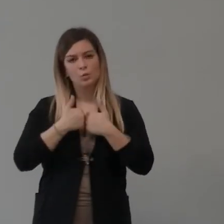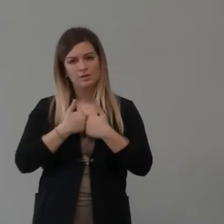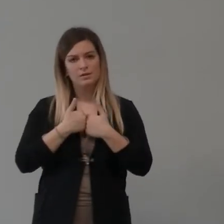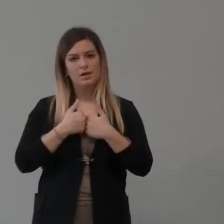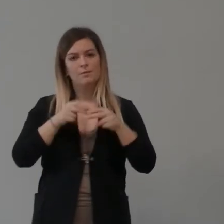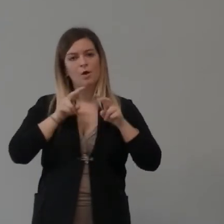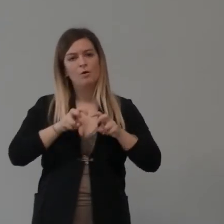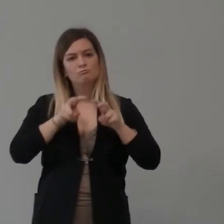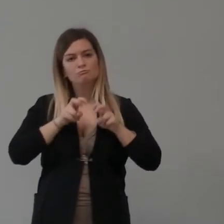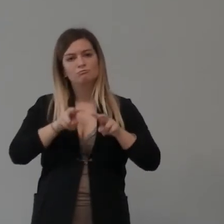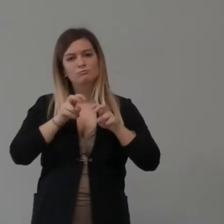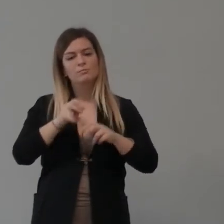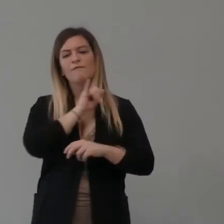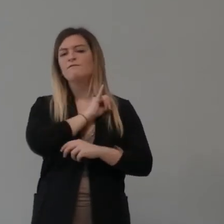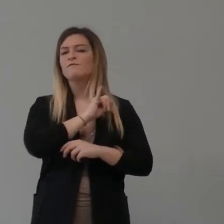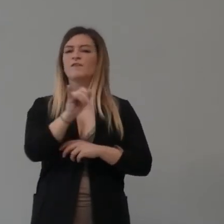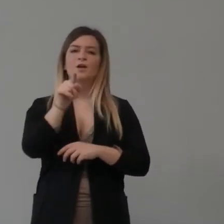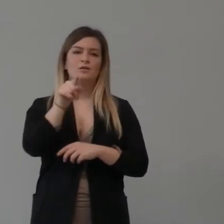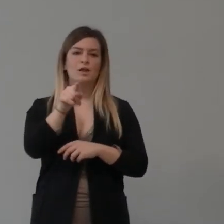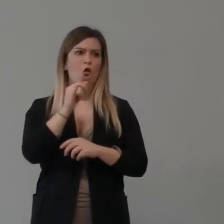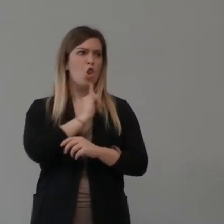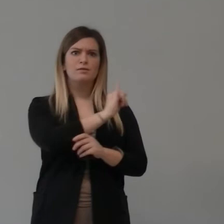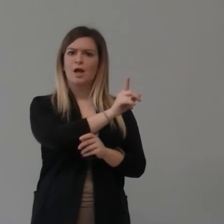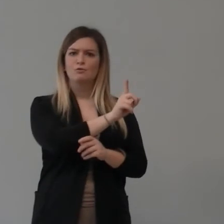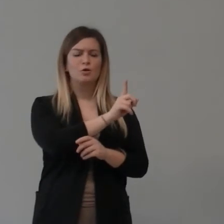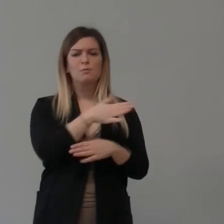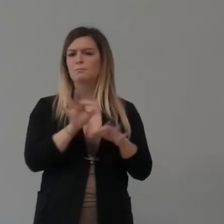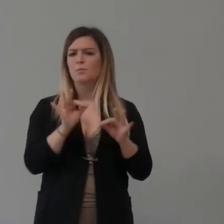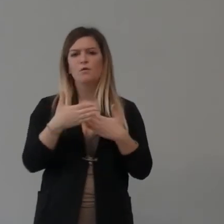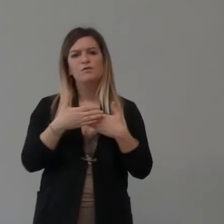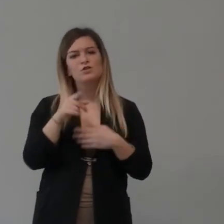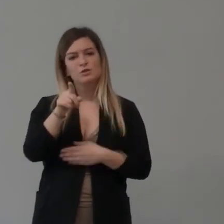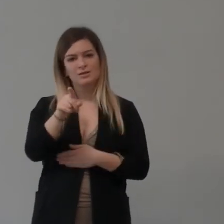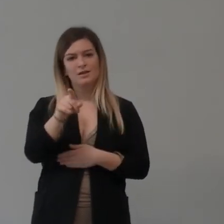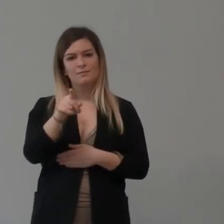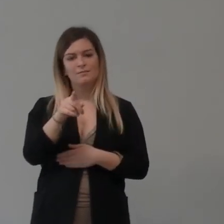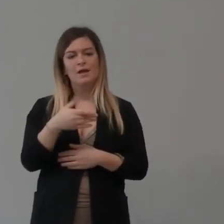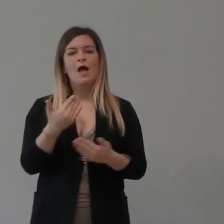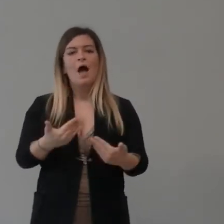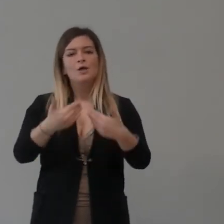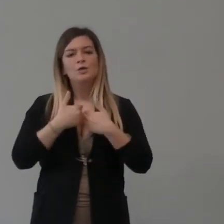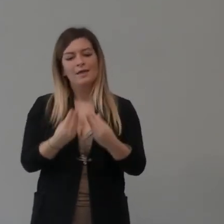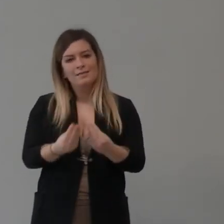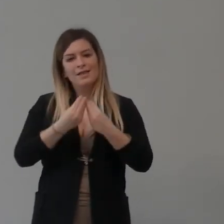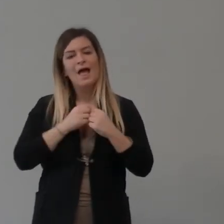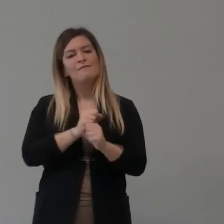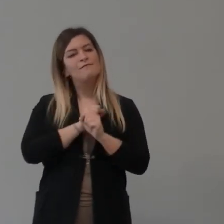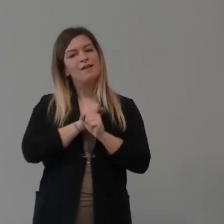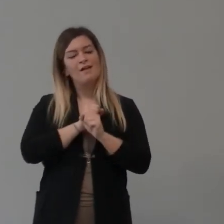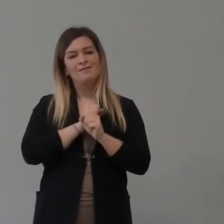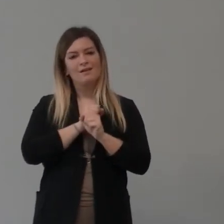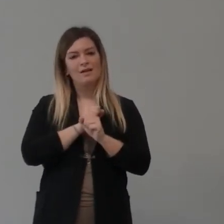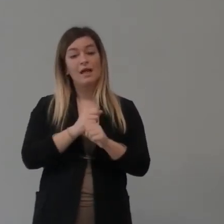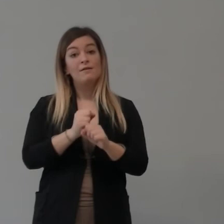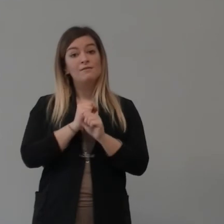non correre lontano, a correre in fede e non in dubbio, a correre in gioia e non